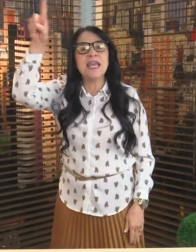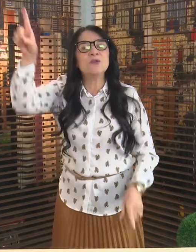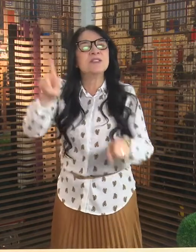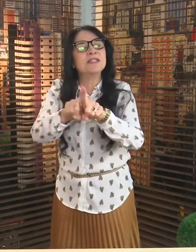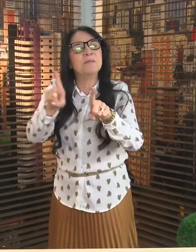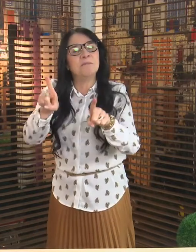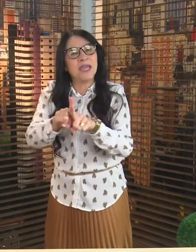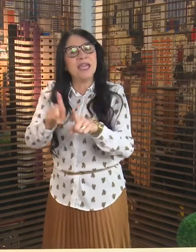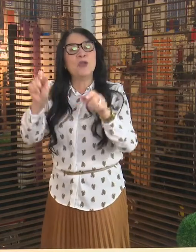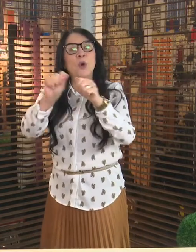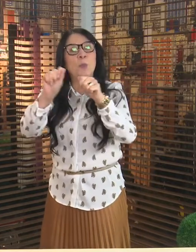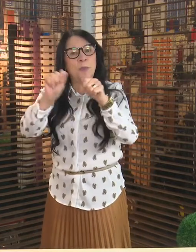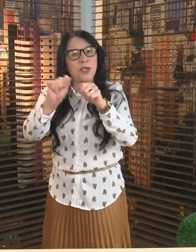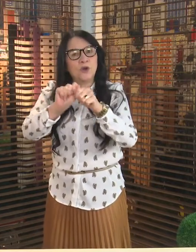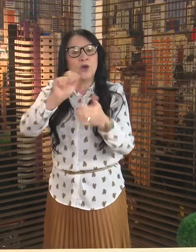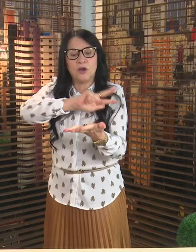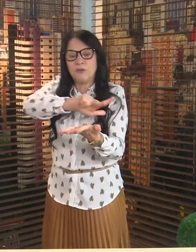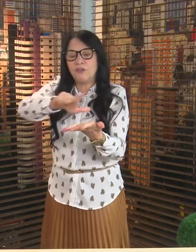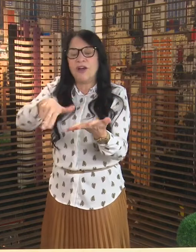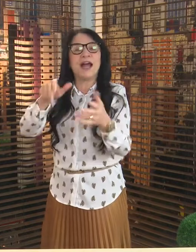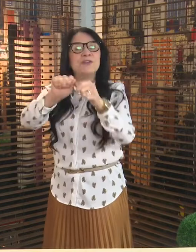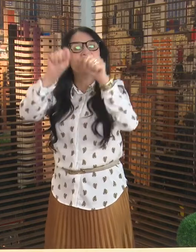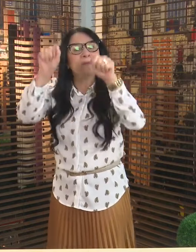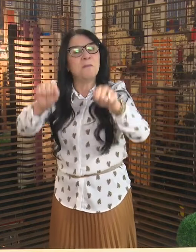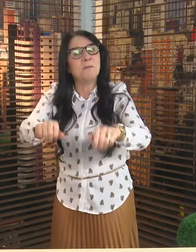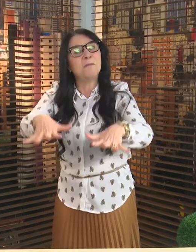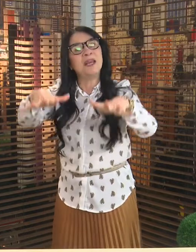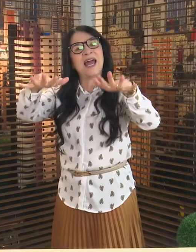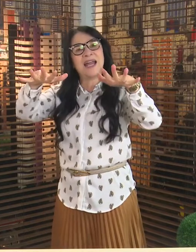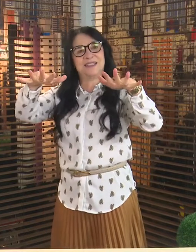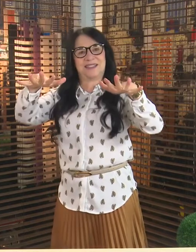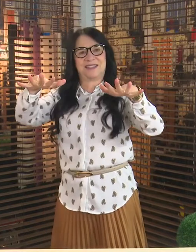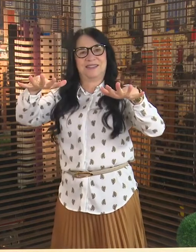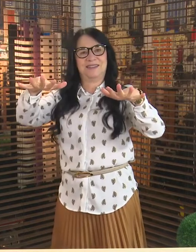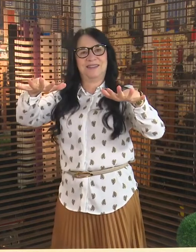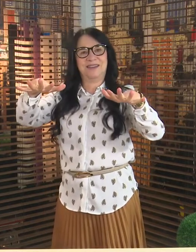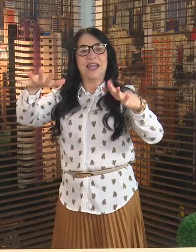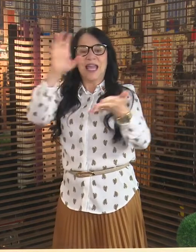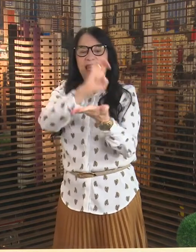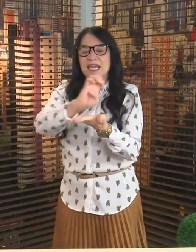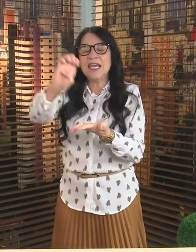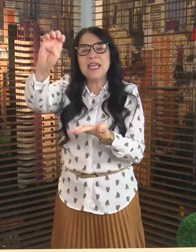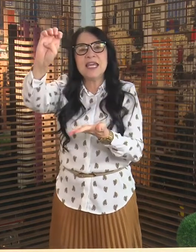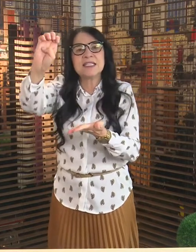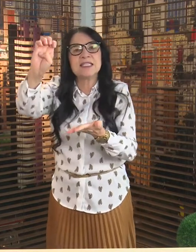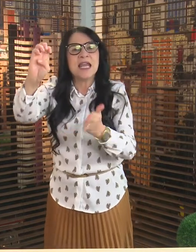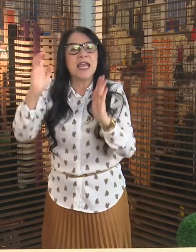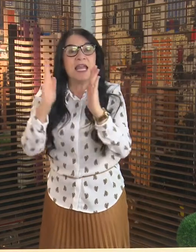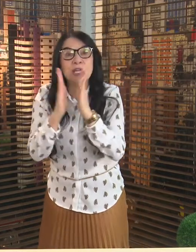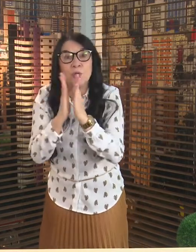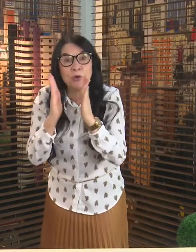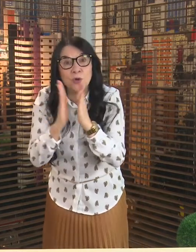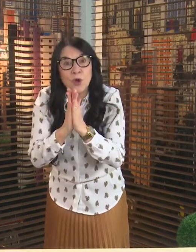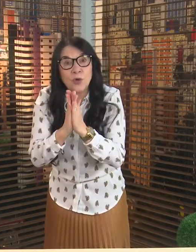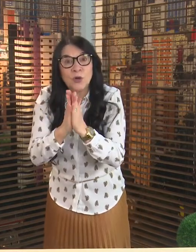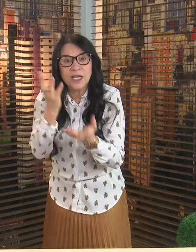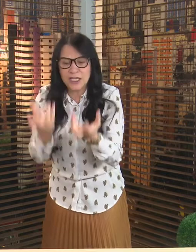Deus também operou vários milagres. Elias, ele orou e